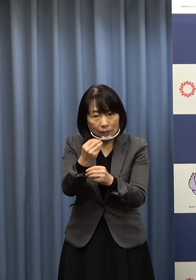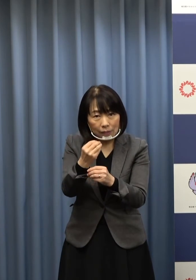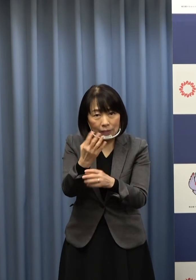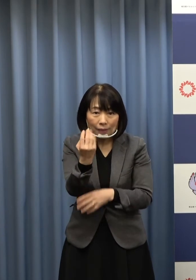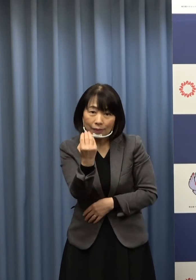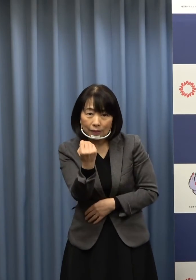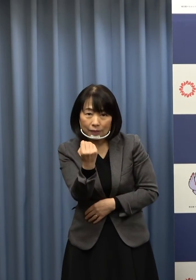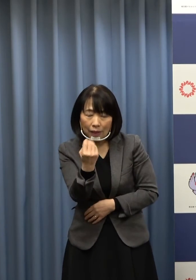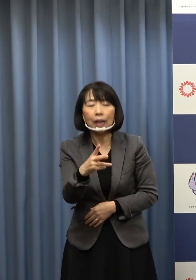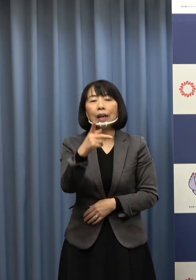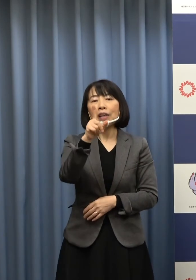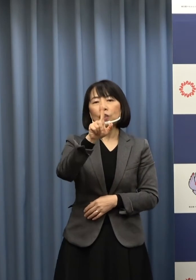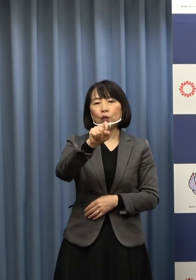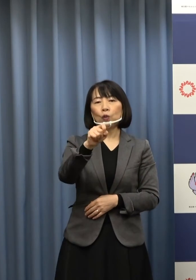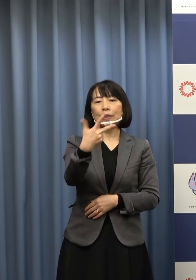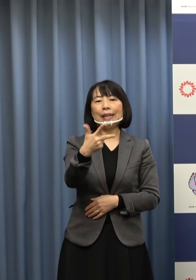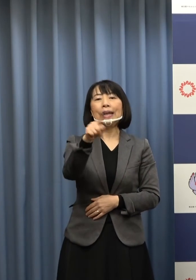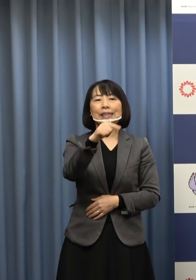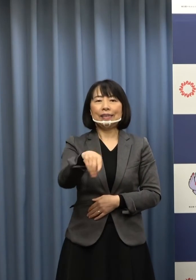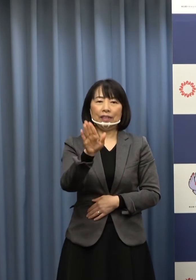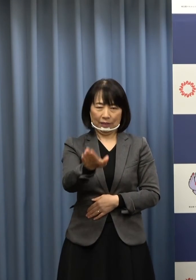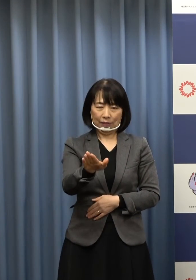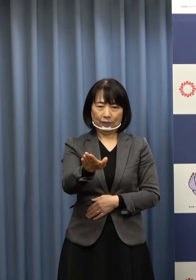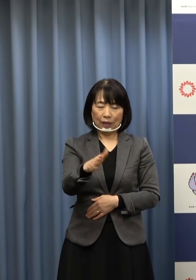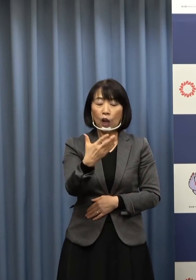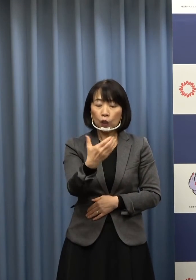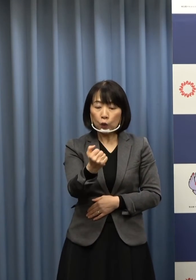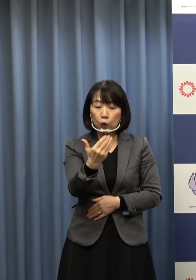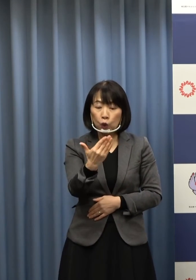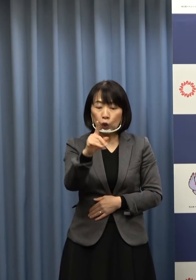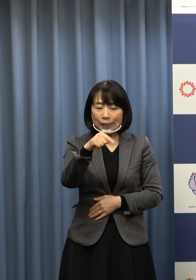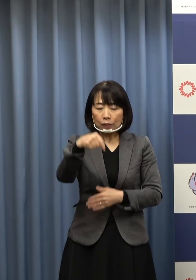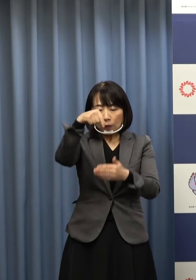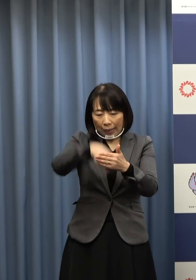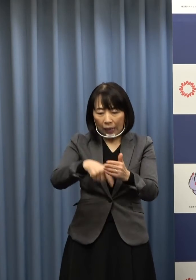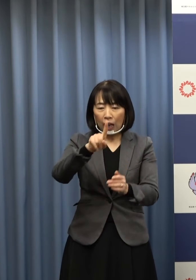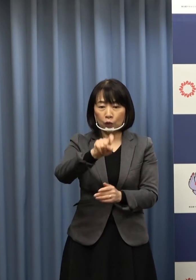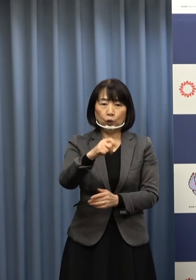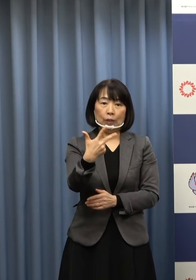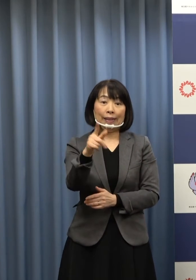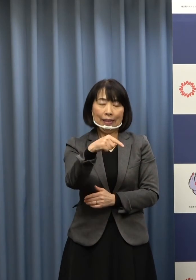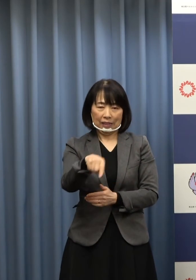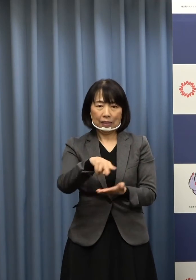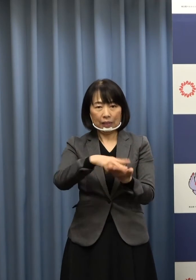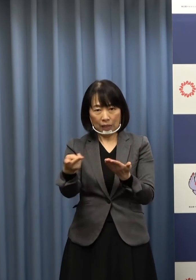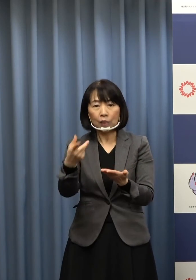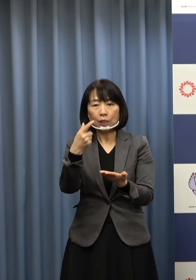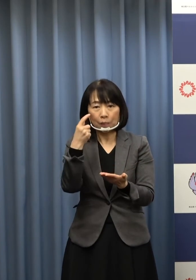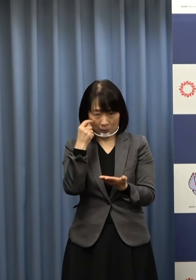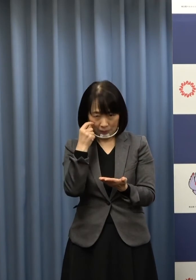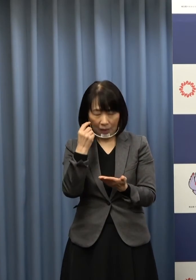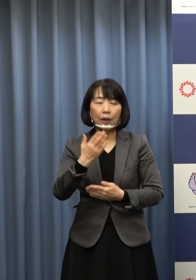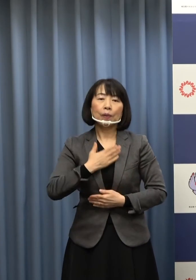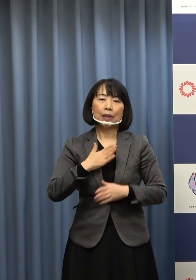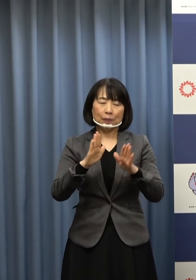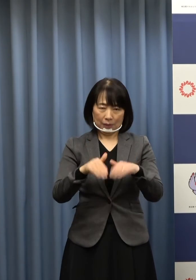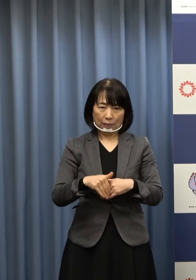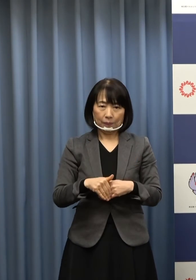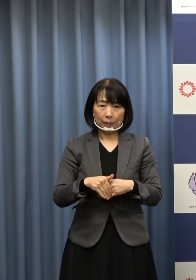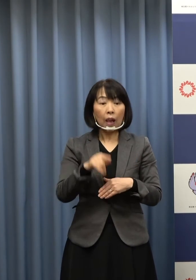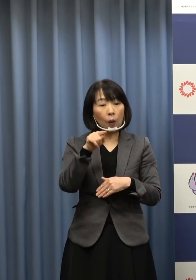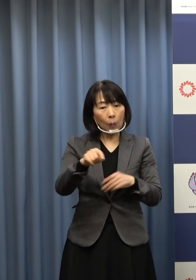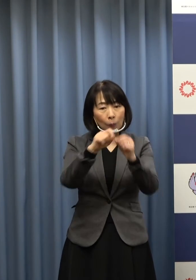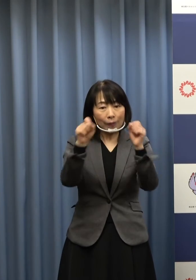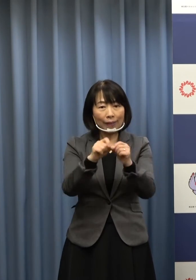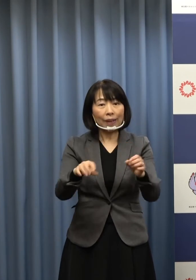17なので約2割ぐらいです。 99分の17、失礼いたしました、はい、まずこの数値については、この結果